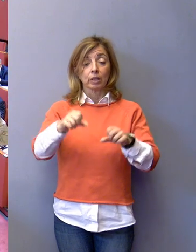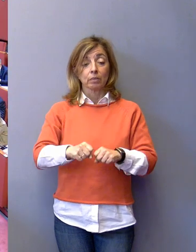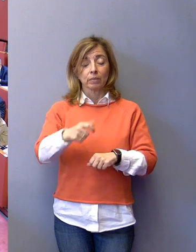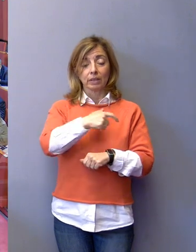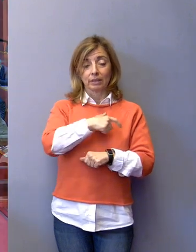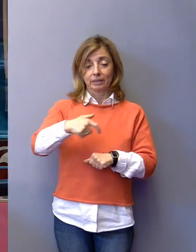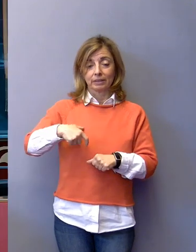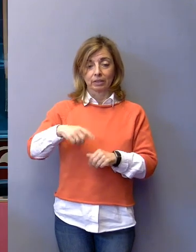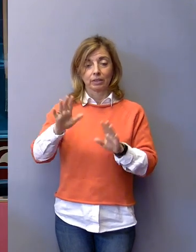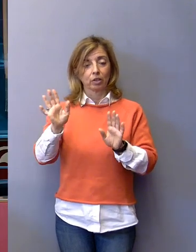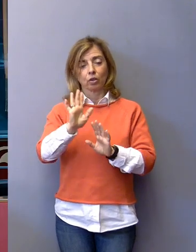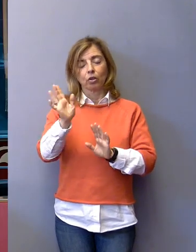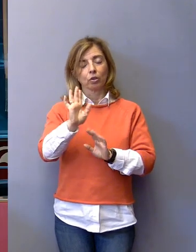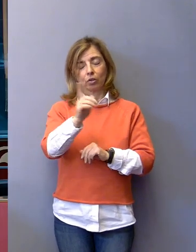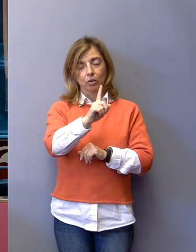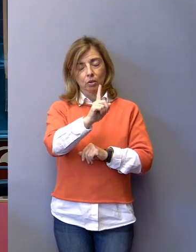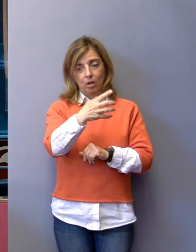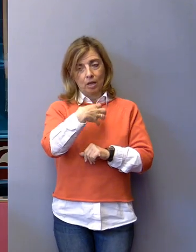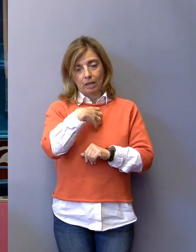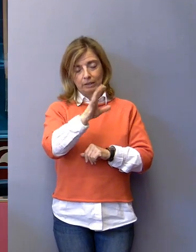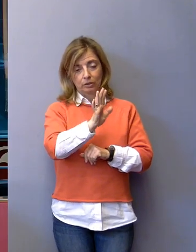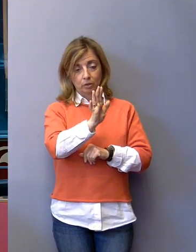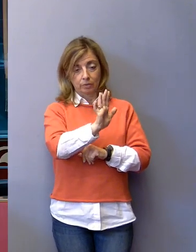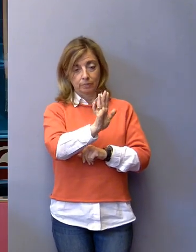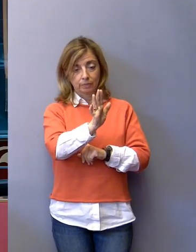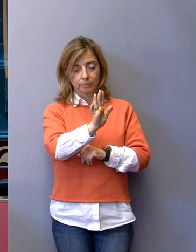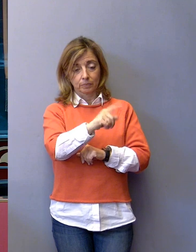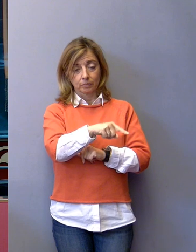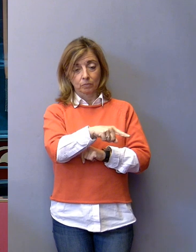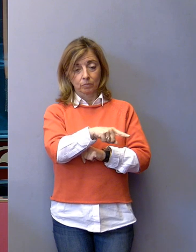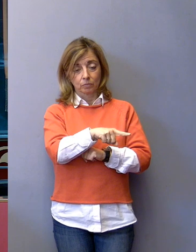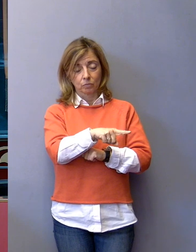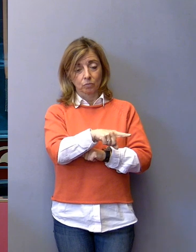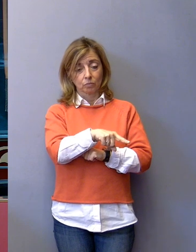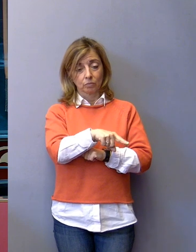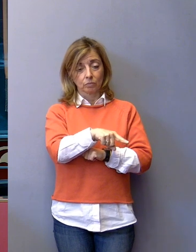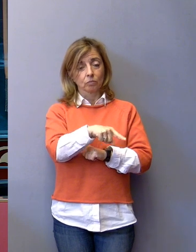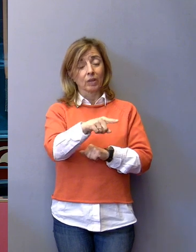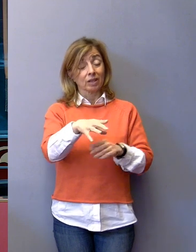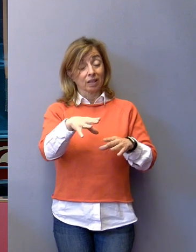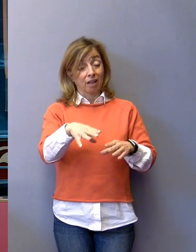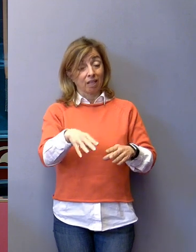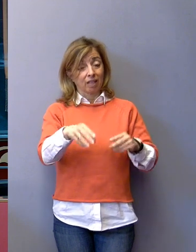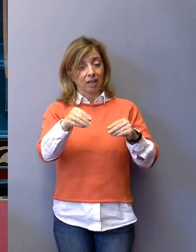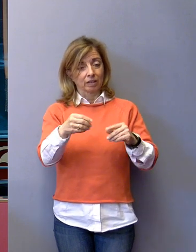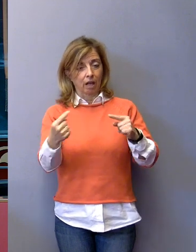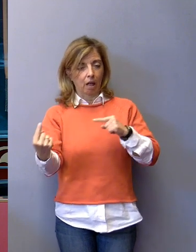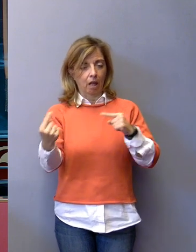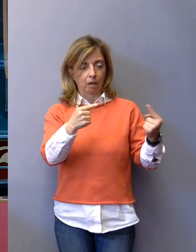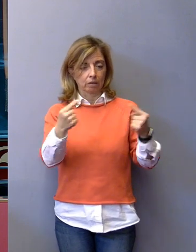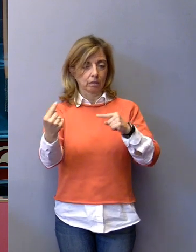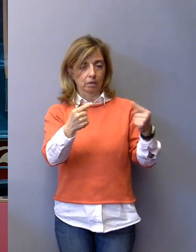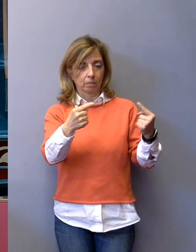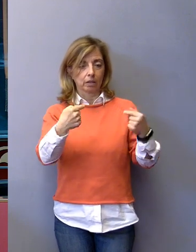nuovo operato assessore assessore guardi stiamo aprendo stiamo aprendo stiamo aprendo un dibattito che io ritengo